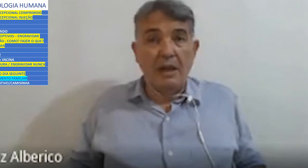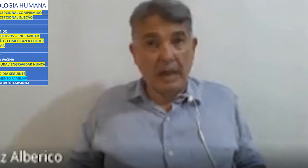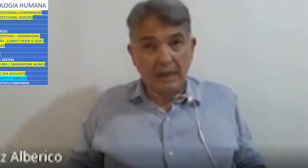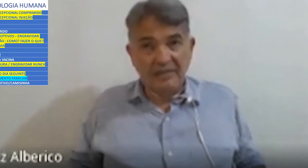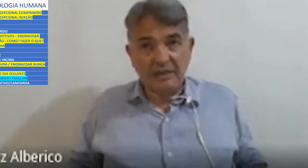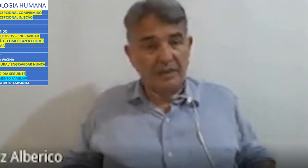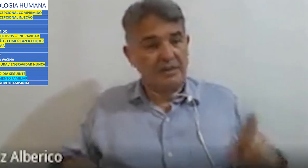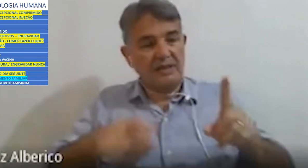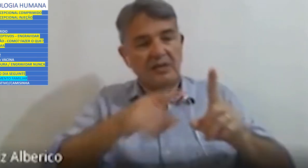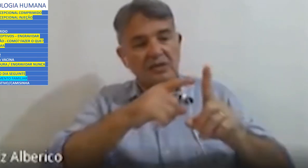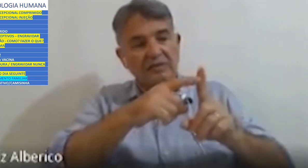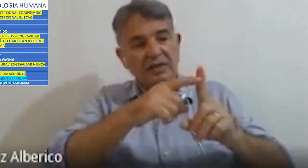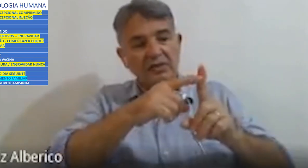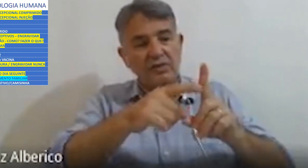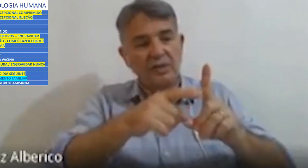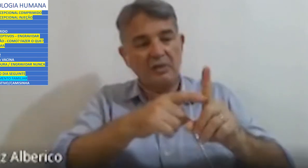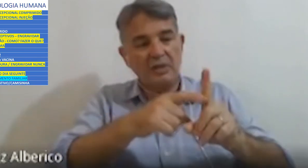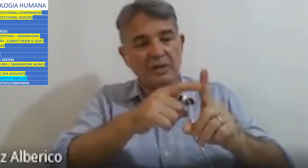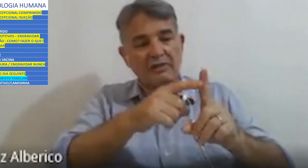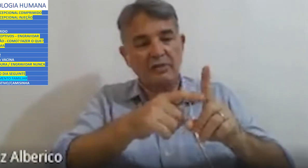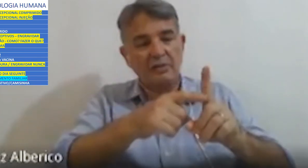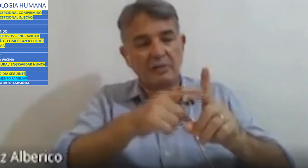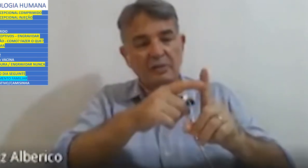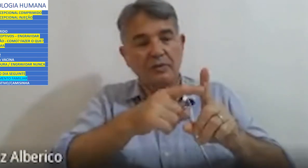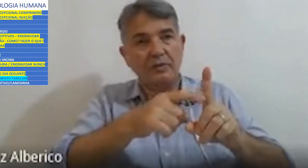A gravidez, a gente já fez o sinal de grávido.